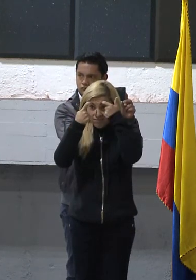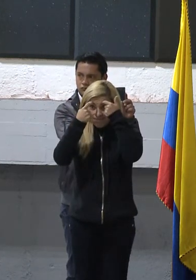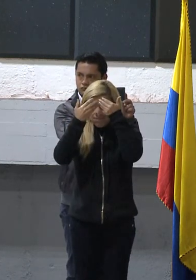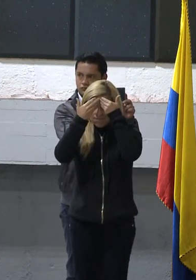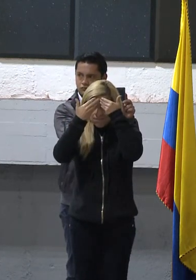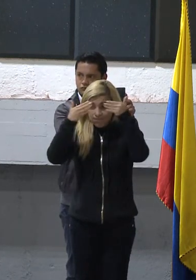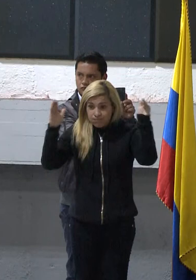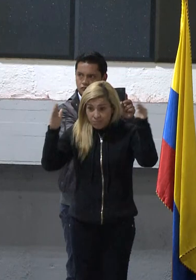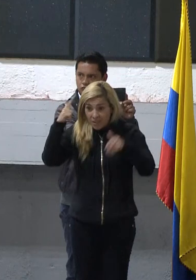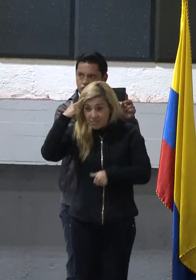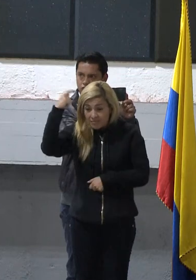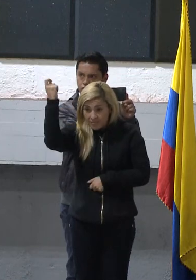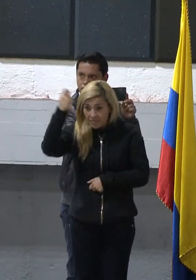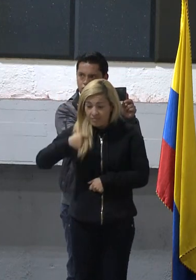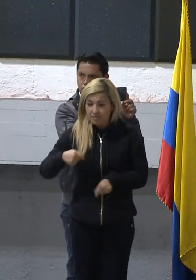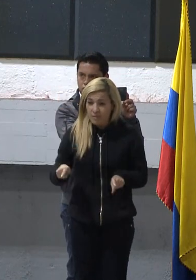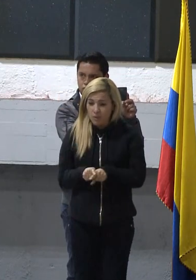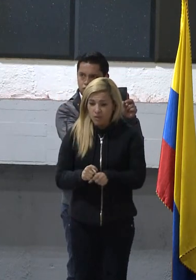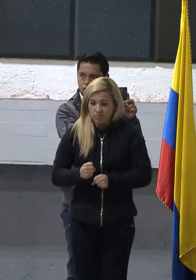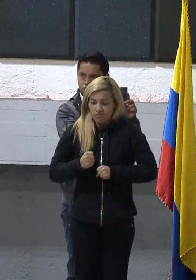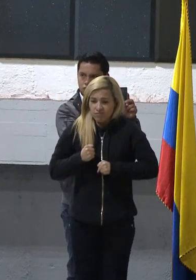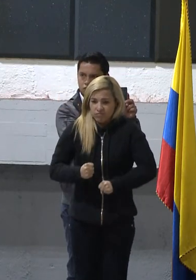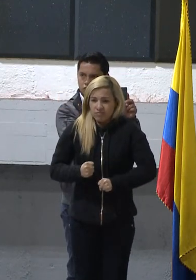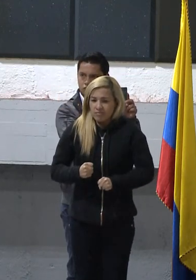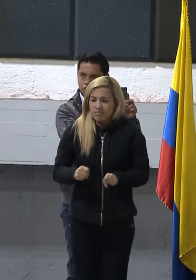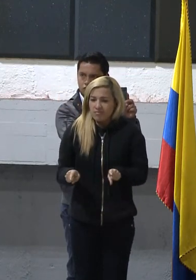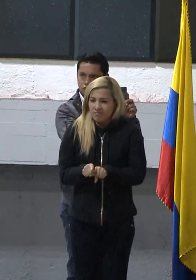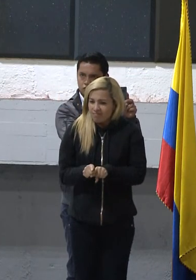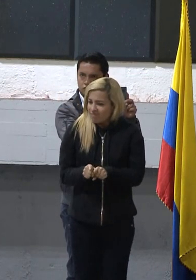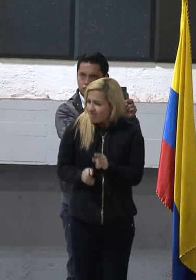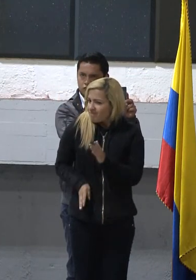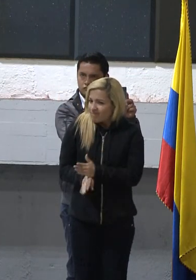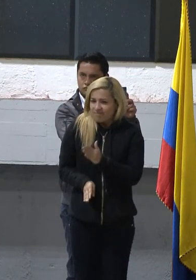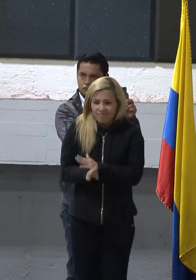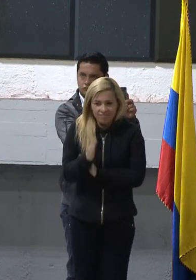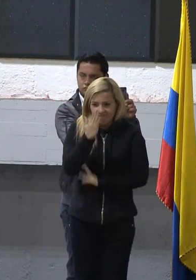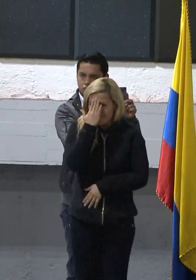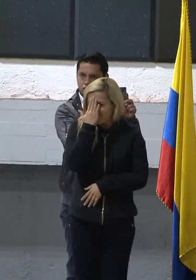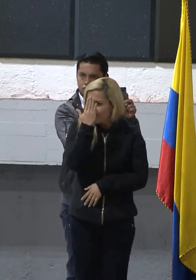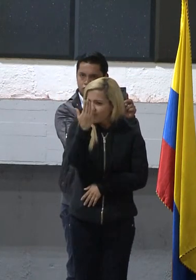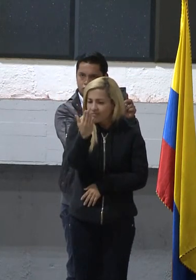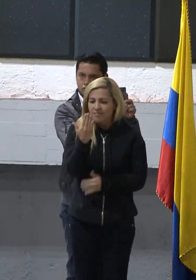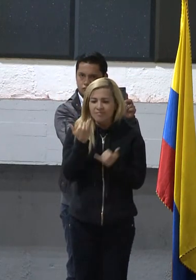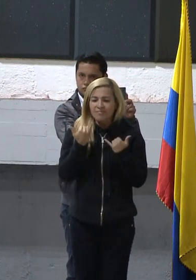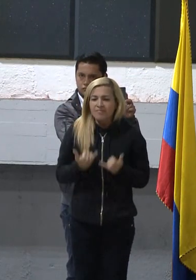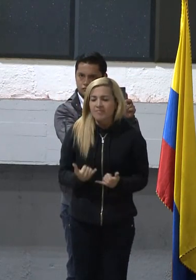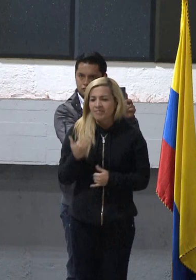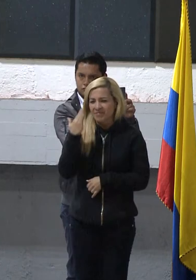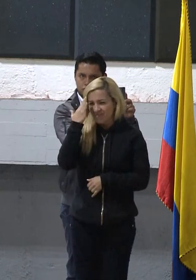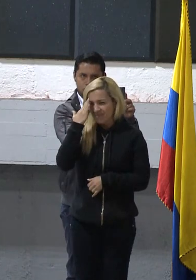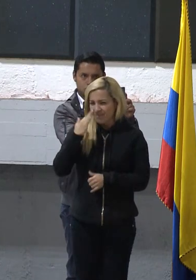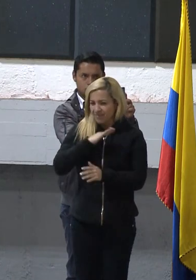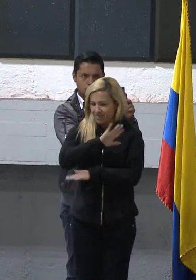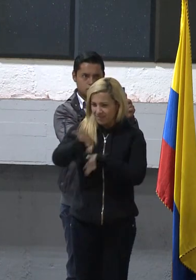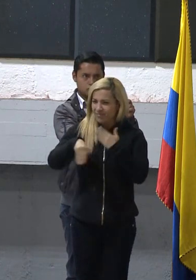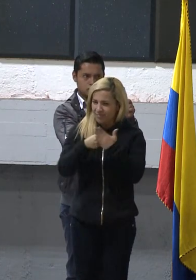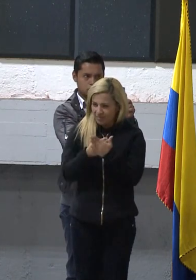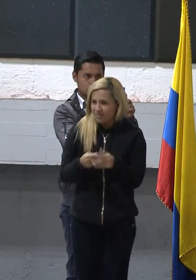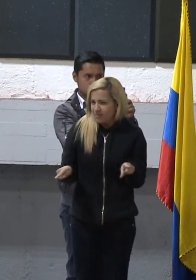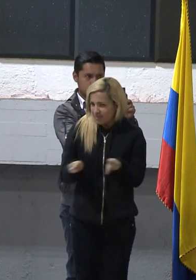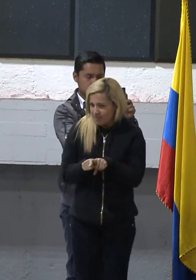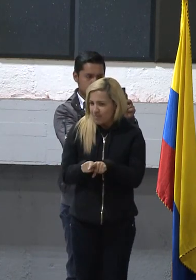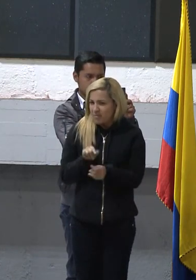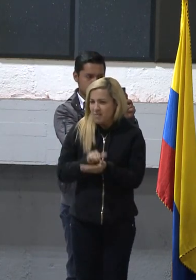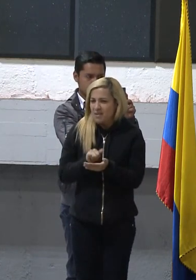tener la madera firme ante la marea y avanzar hacia adelante ahora que sabemos que todos vamos navegando en el mismo